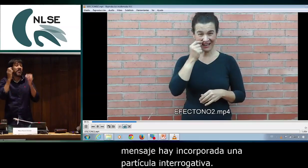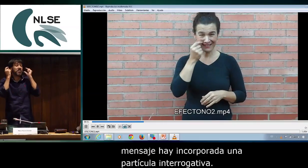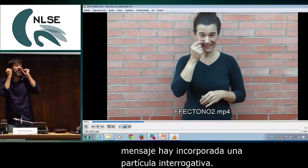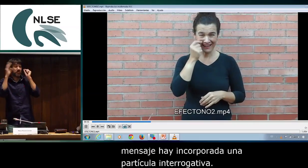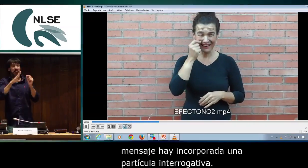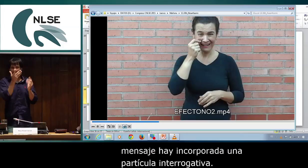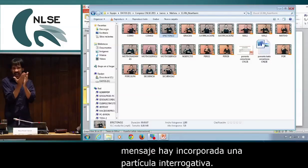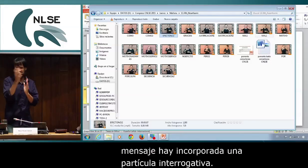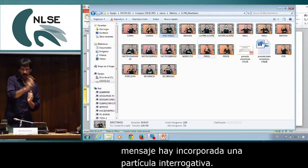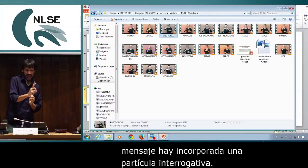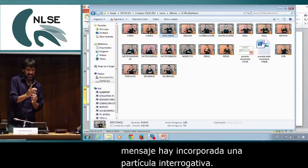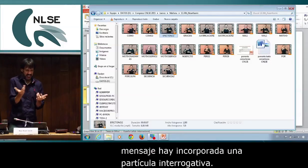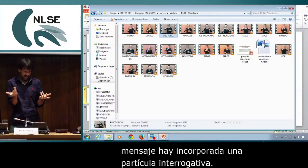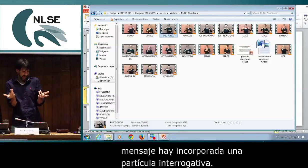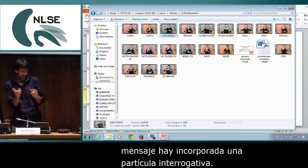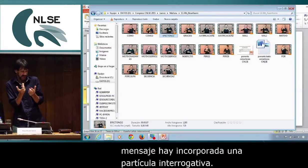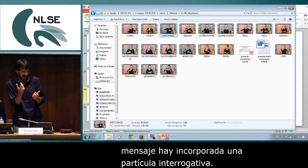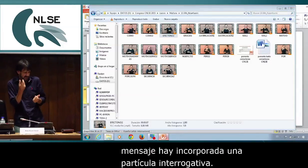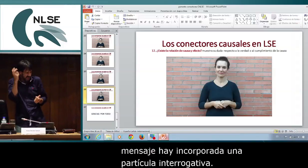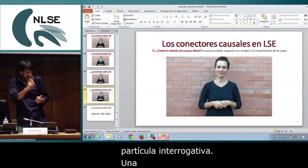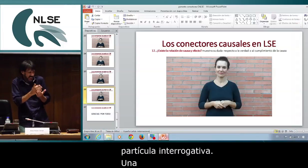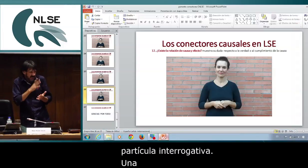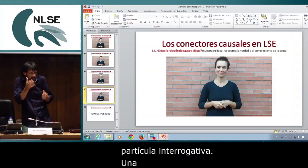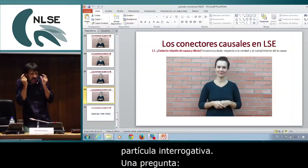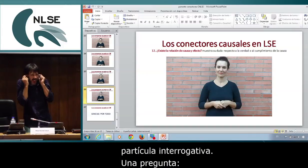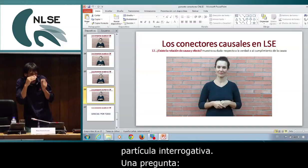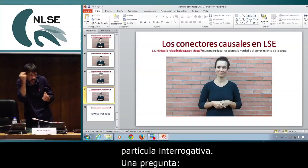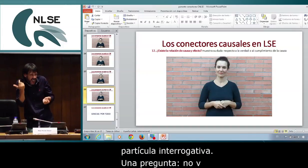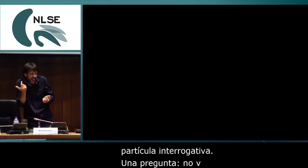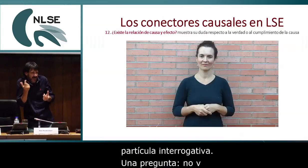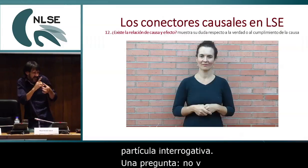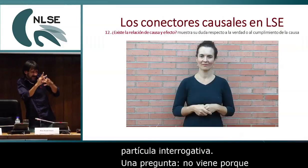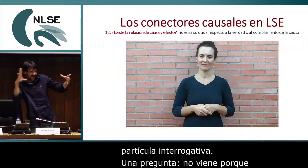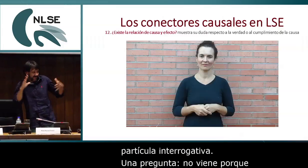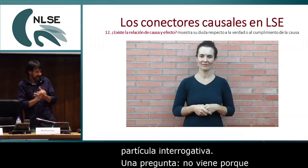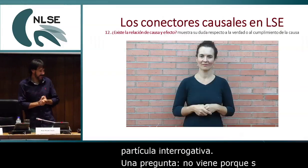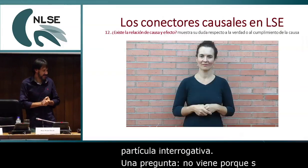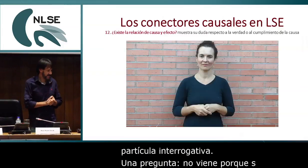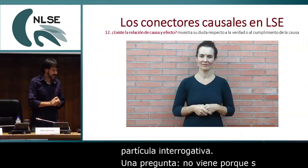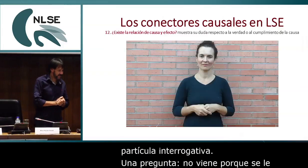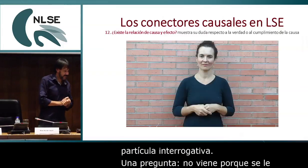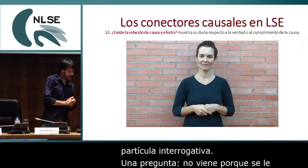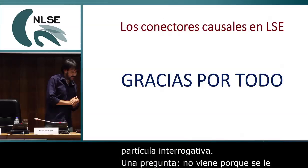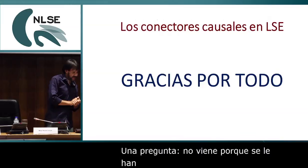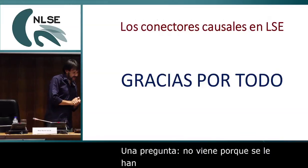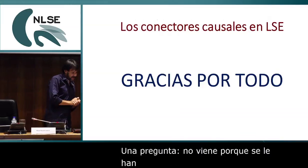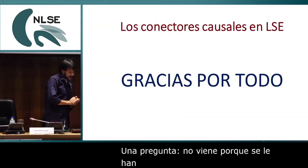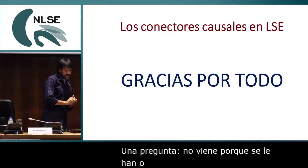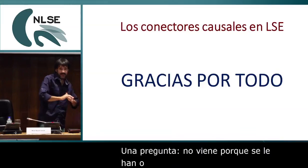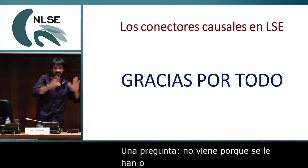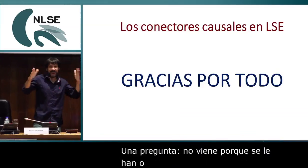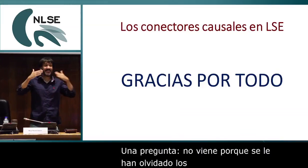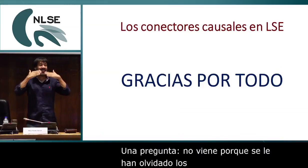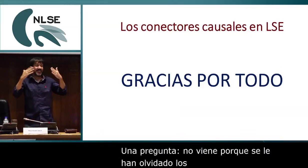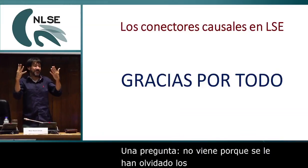Pues es una pregunta, es decir, no viene porque se le ha olvidado los pendientes. Es la forma de decir, que no ha venido a clase porque se le ha